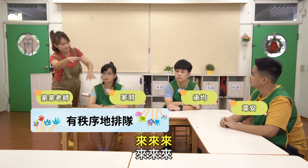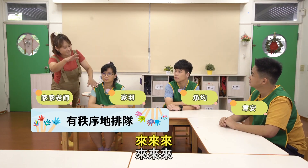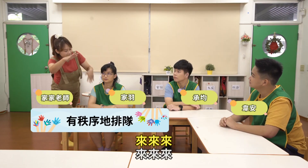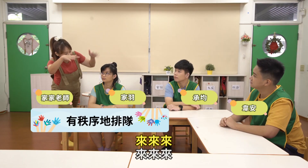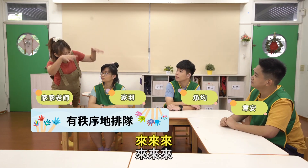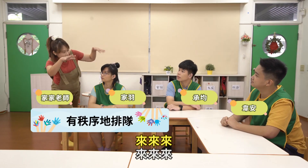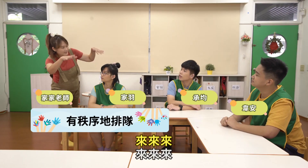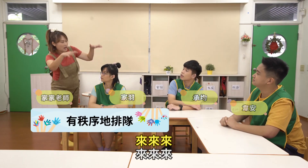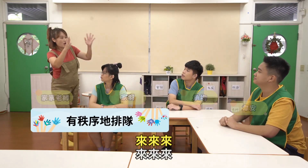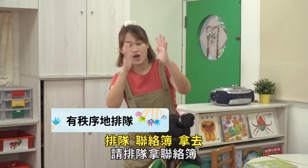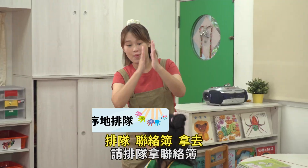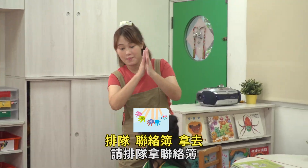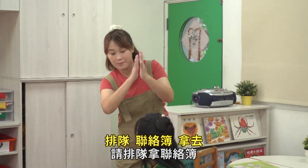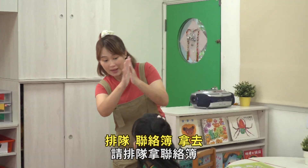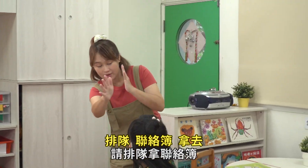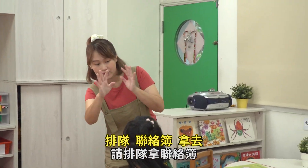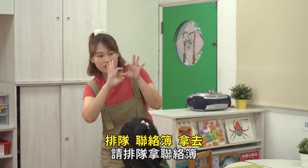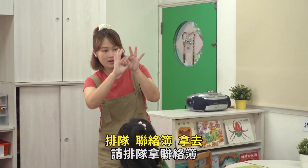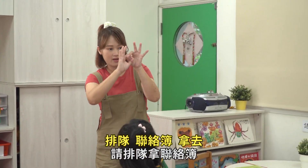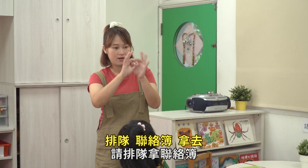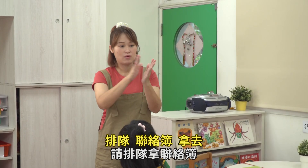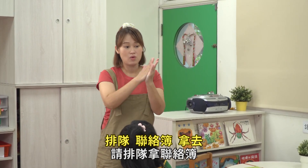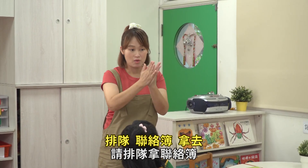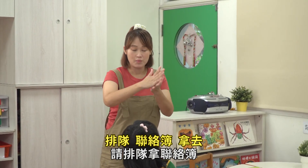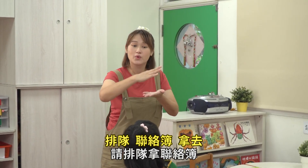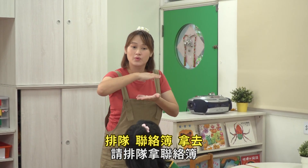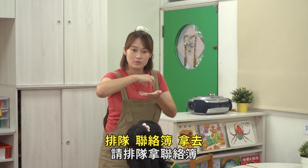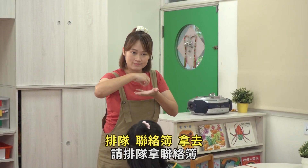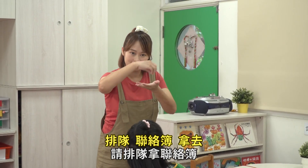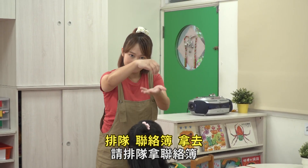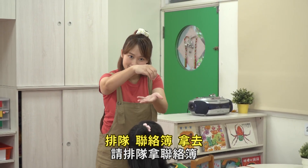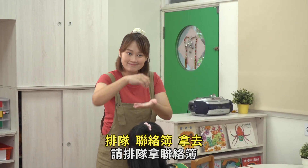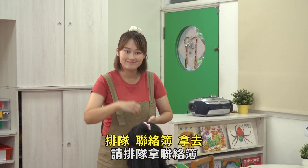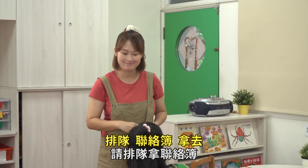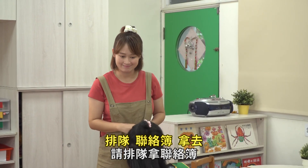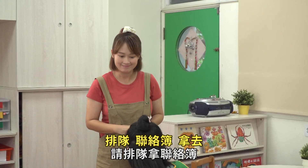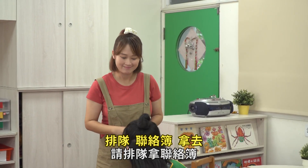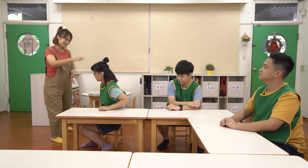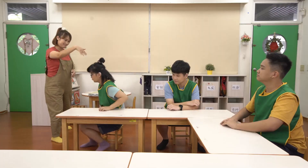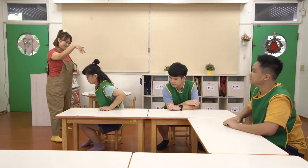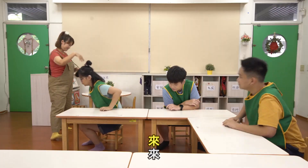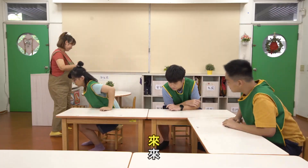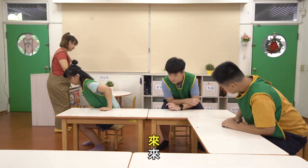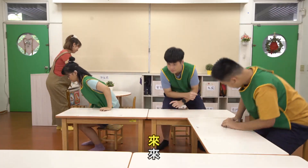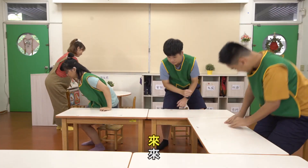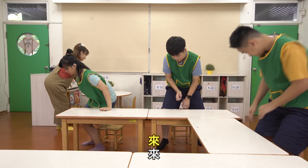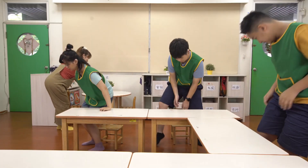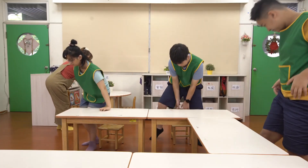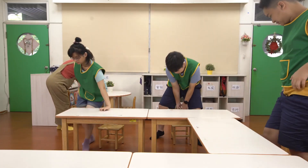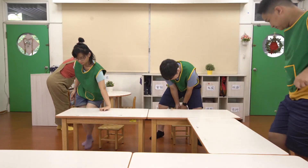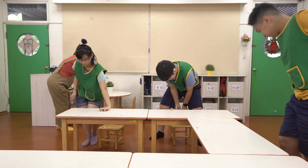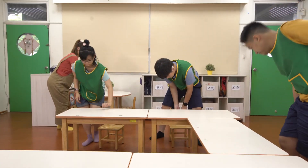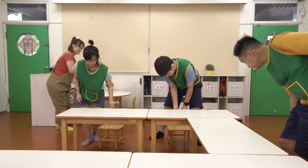来来来，请排队拿联络簿。嗯，来。